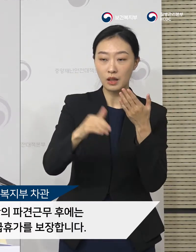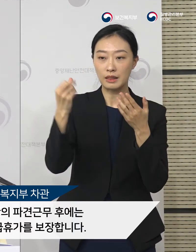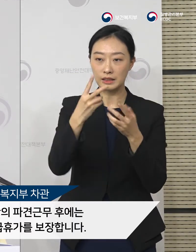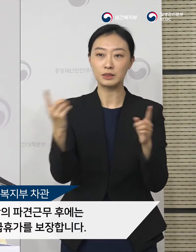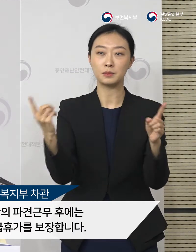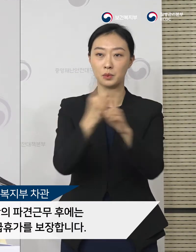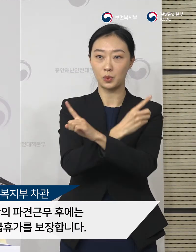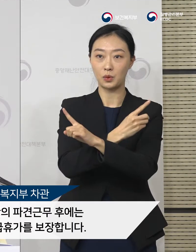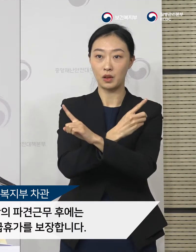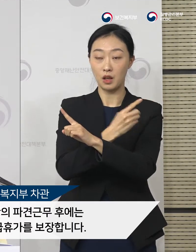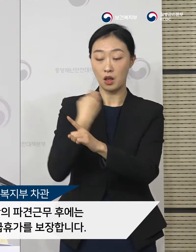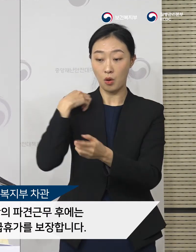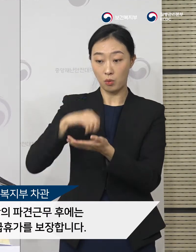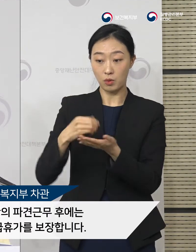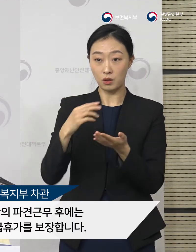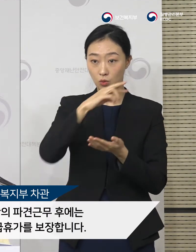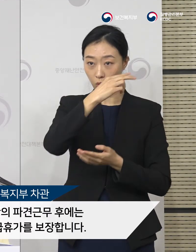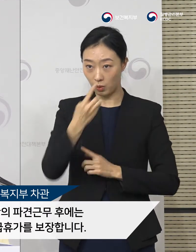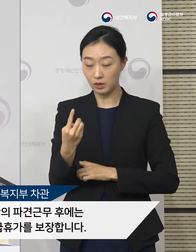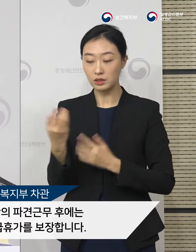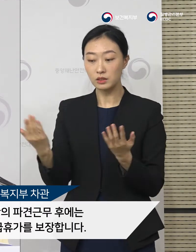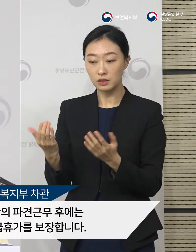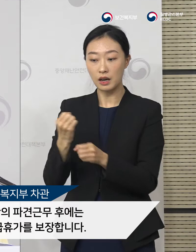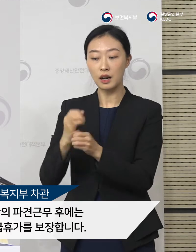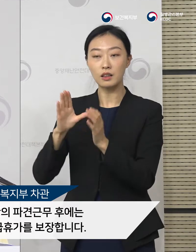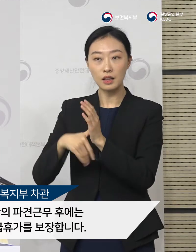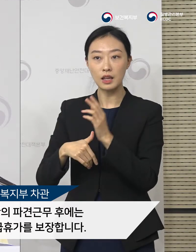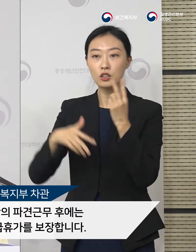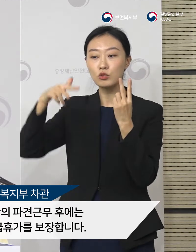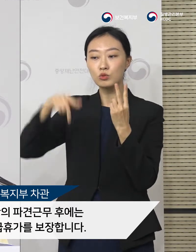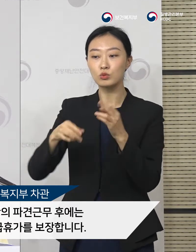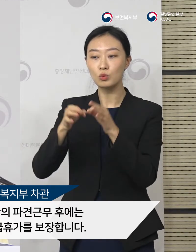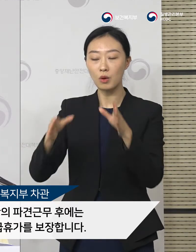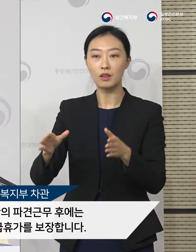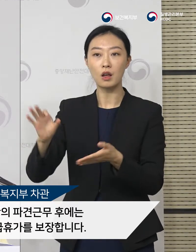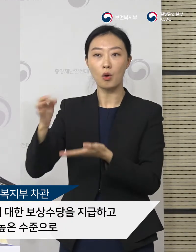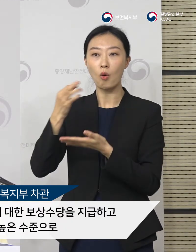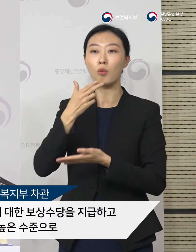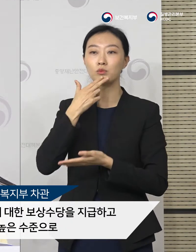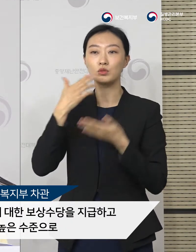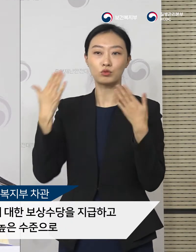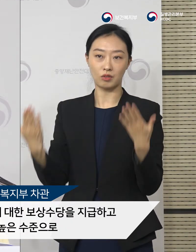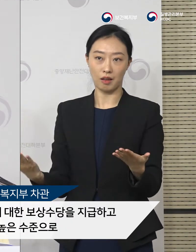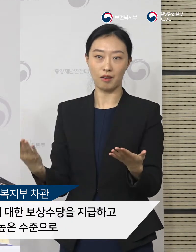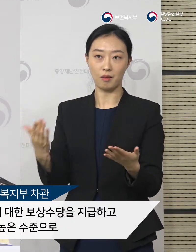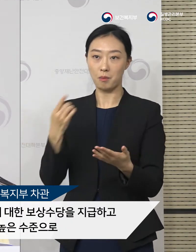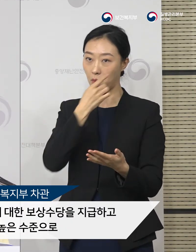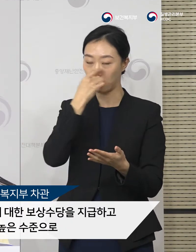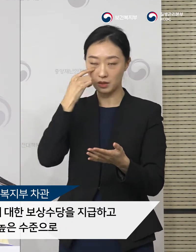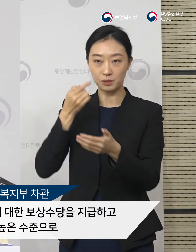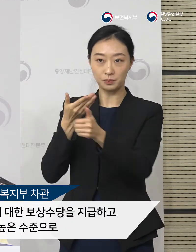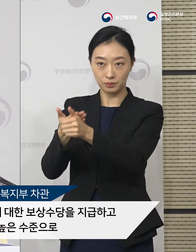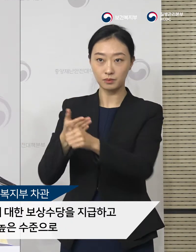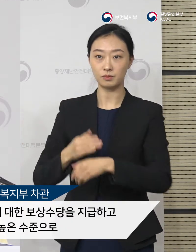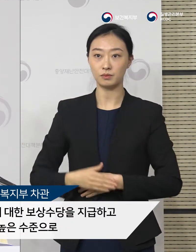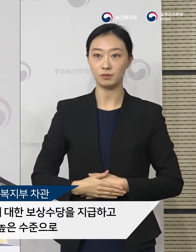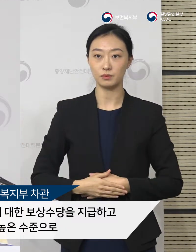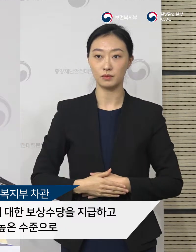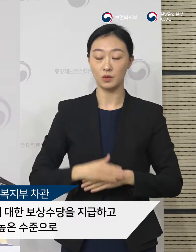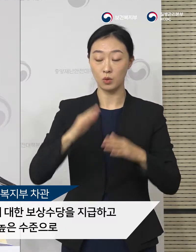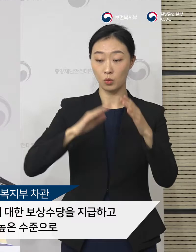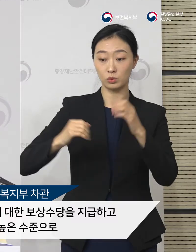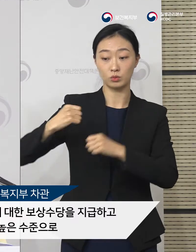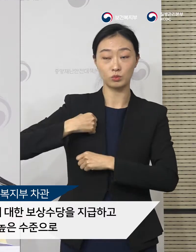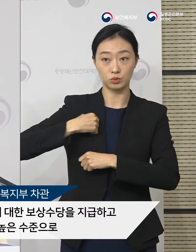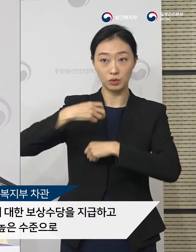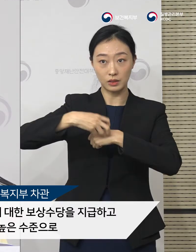교체하고 현업 복귀 이후에는 2주간의 유급 휴가를 보장합니다. 이에 더하여 공중보건의사와 군인들에게는